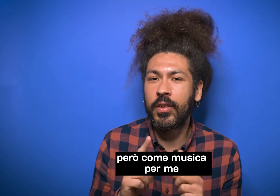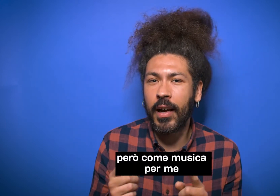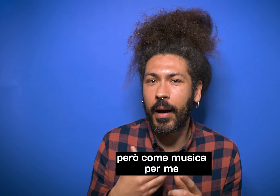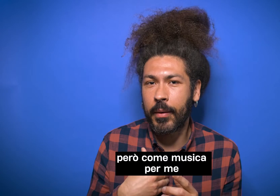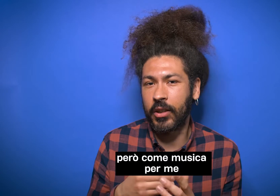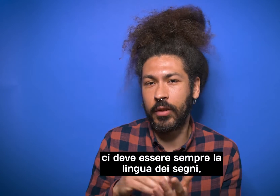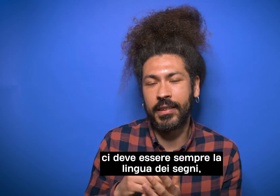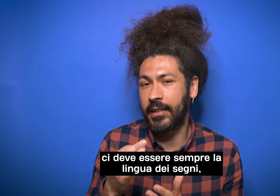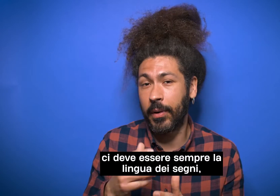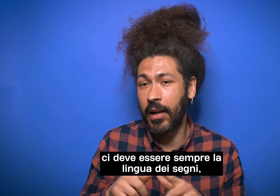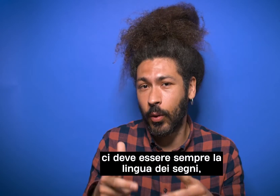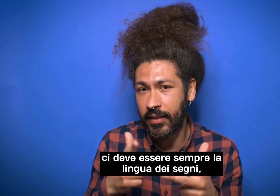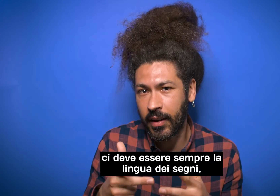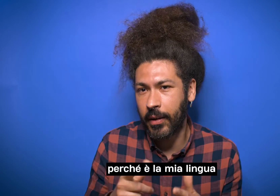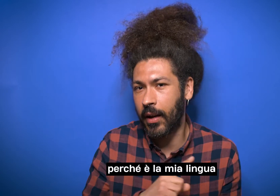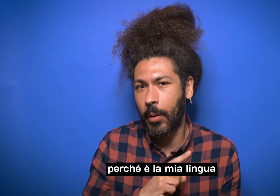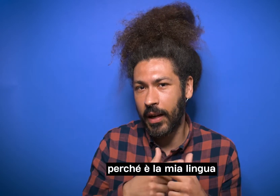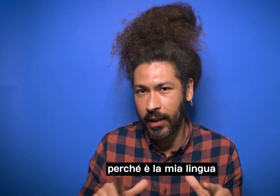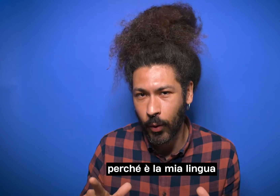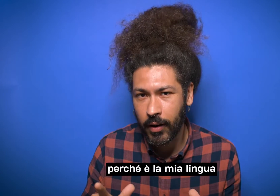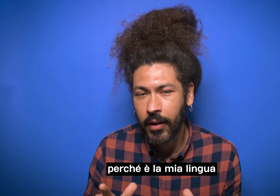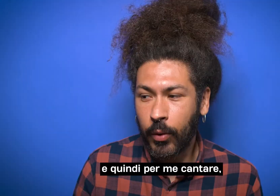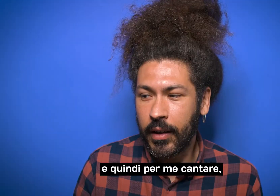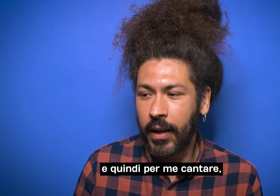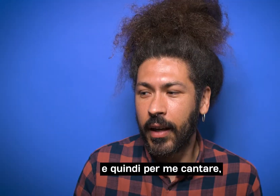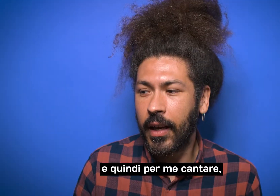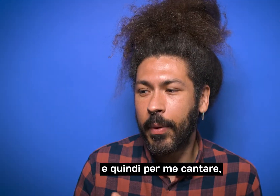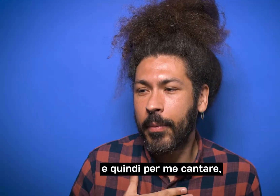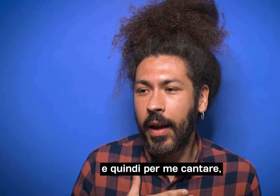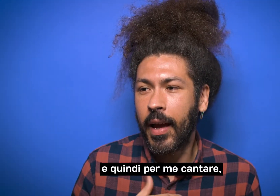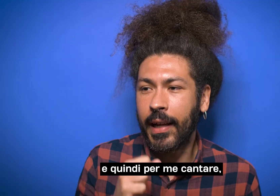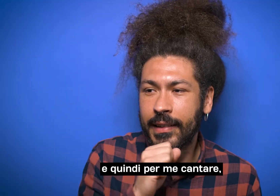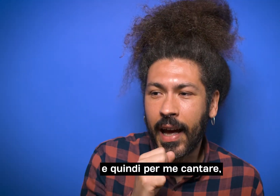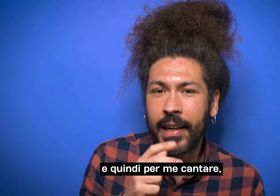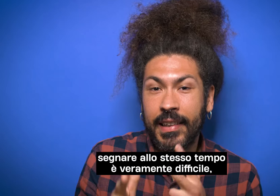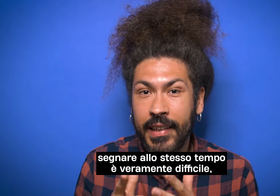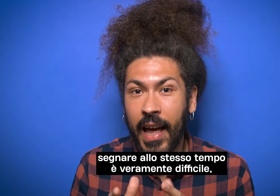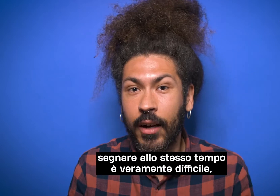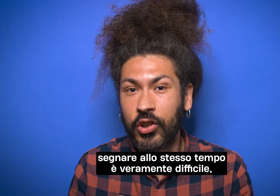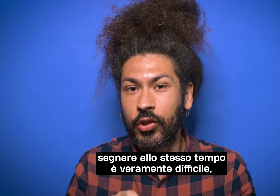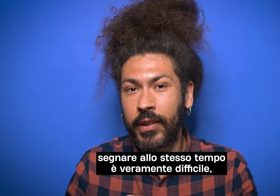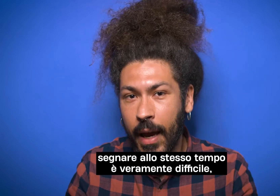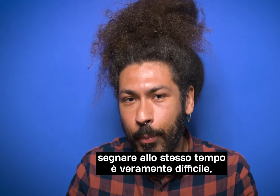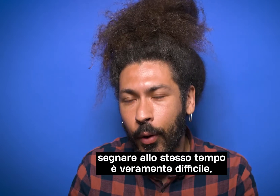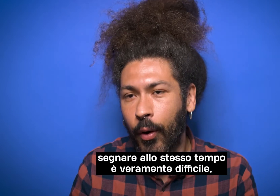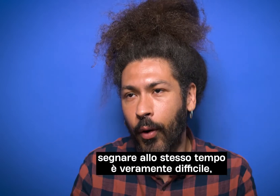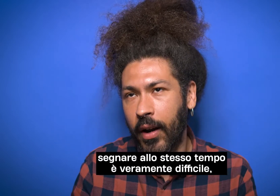musica per me ci deve stare sempre la lingua dei segni, perché è la mia lingua. E quindi per me cantare e segnare allo stesso tempo è